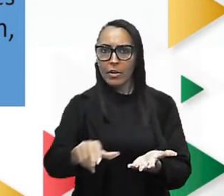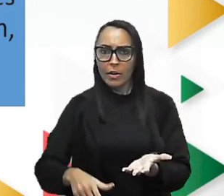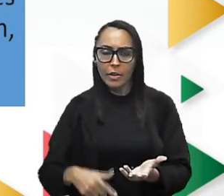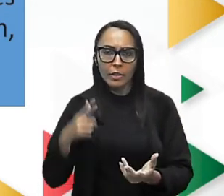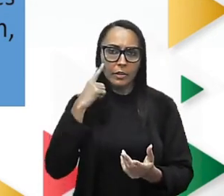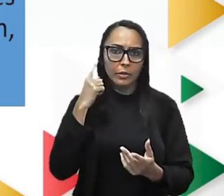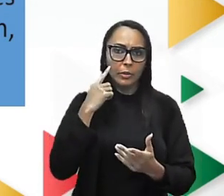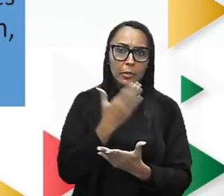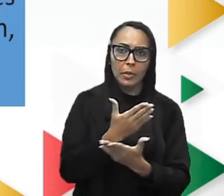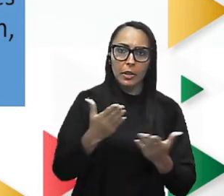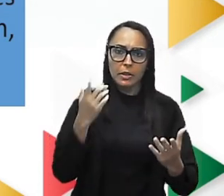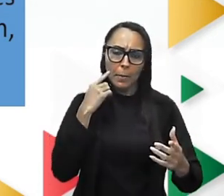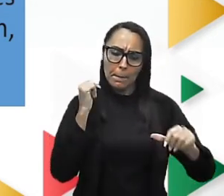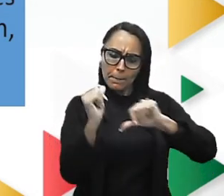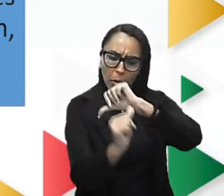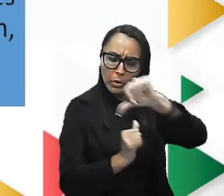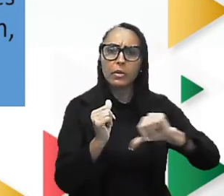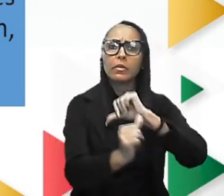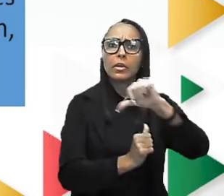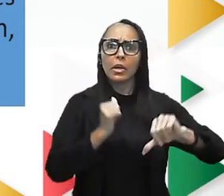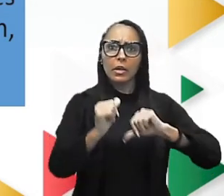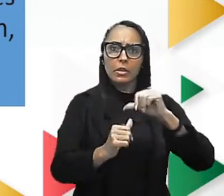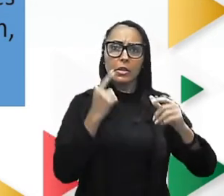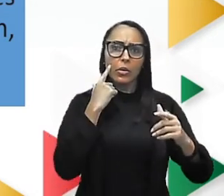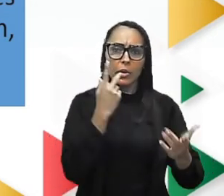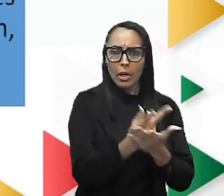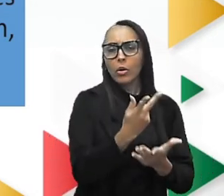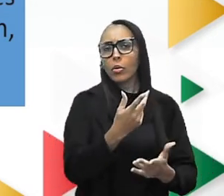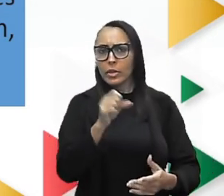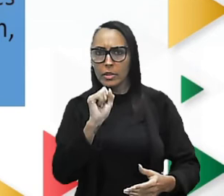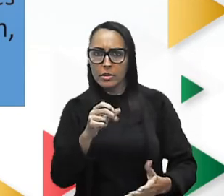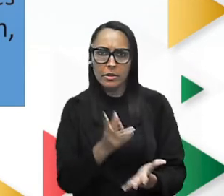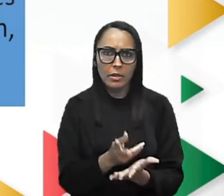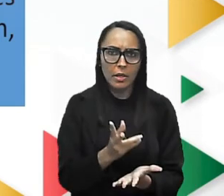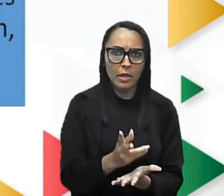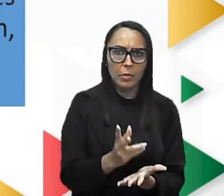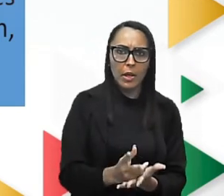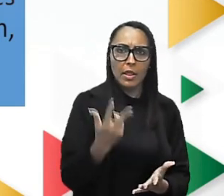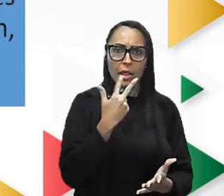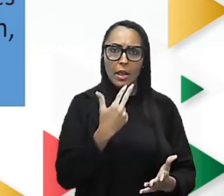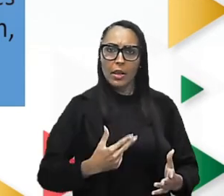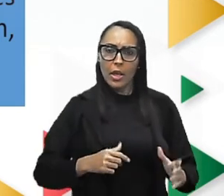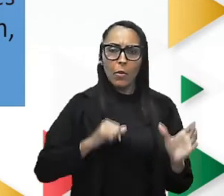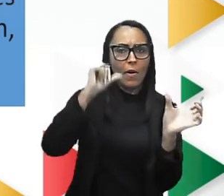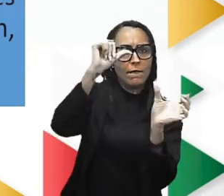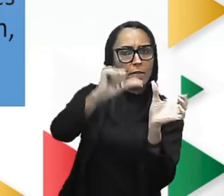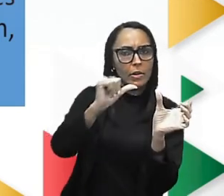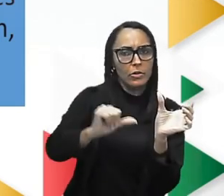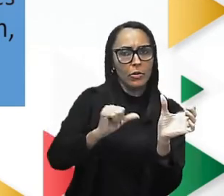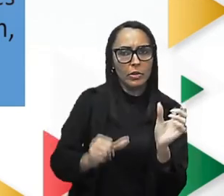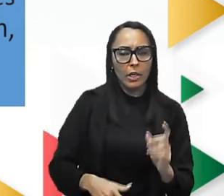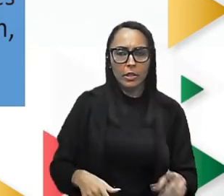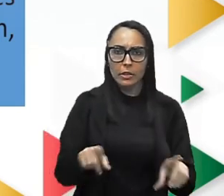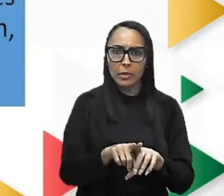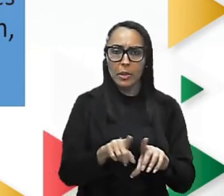as modificações que nela ocorrem nas línguas flexionais, e sim somente o